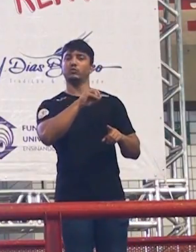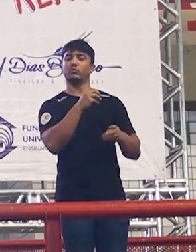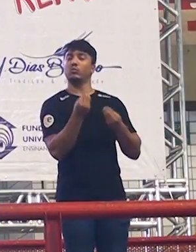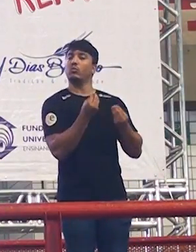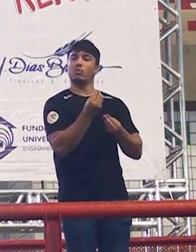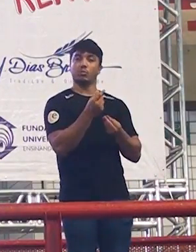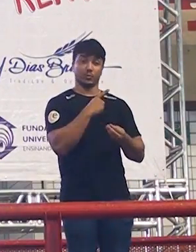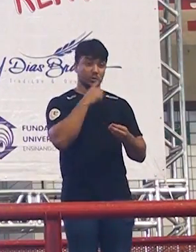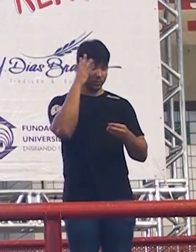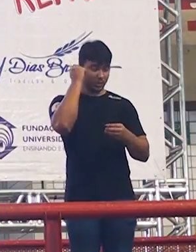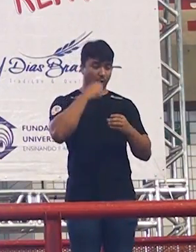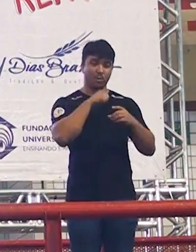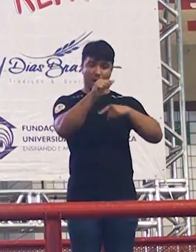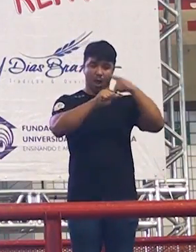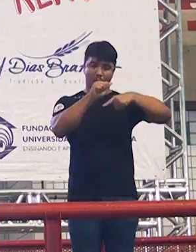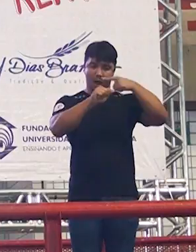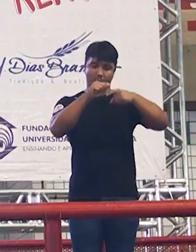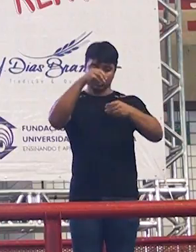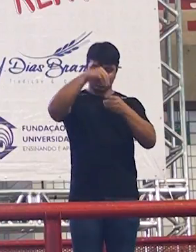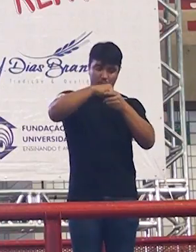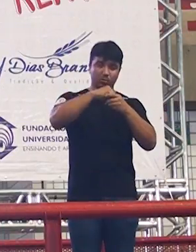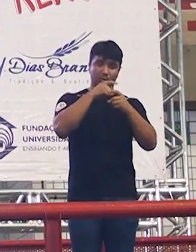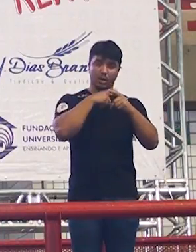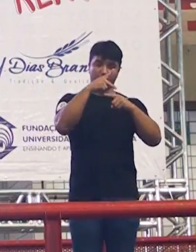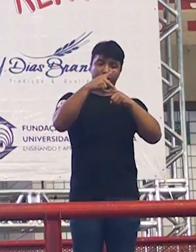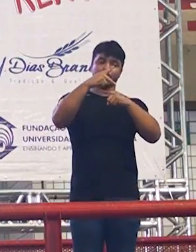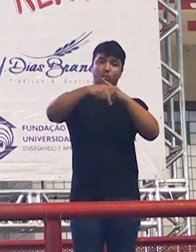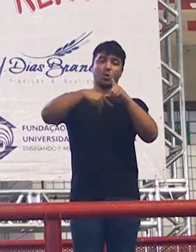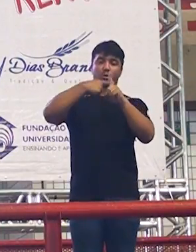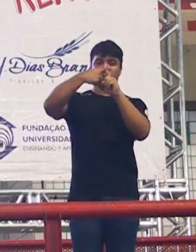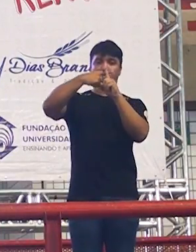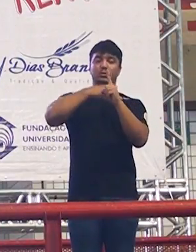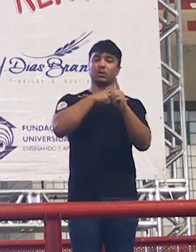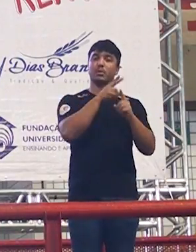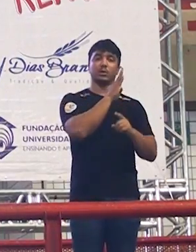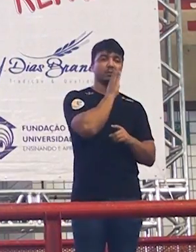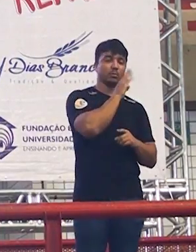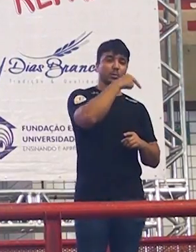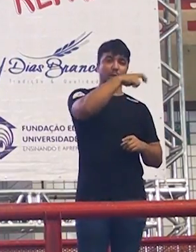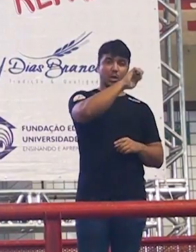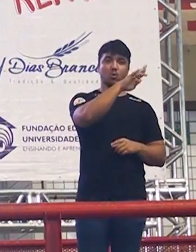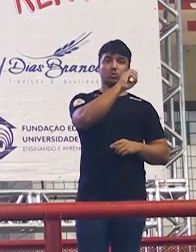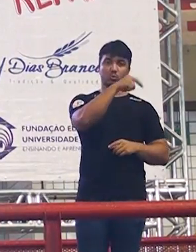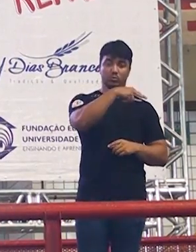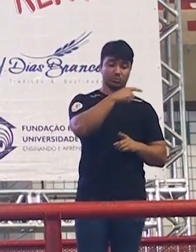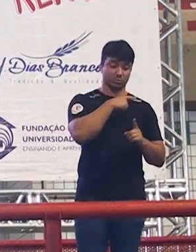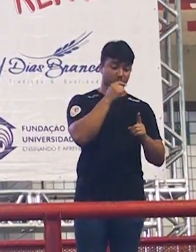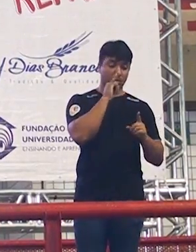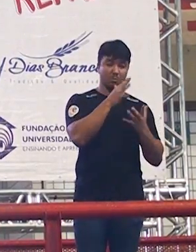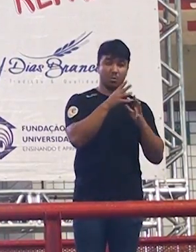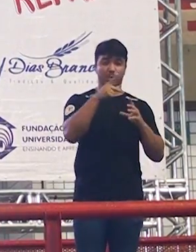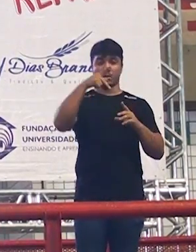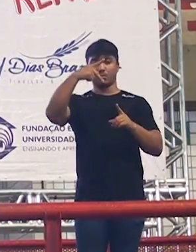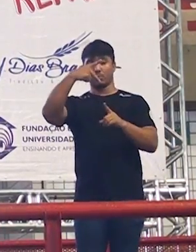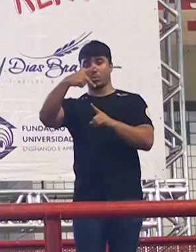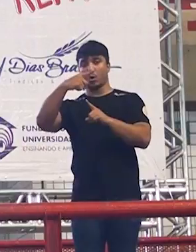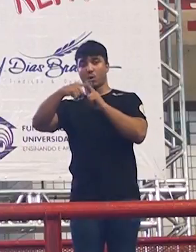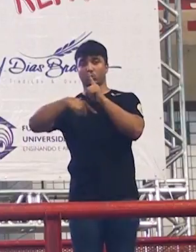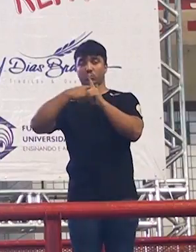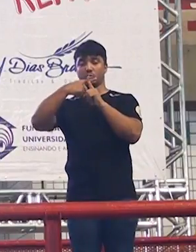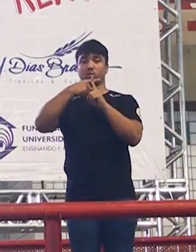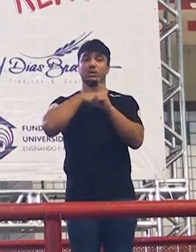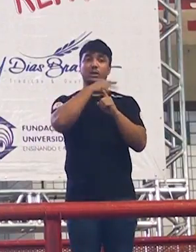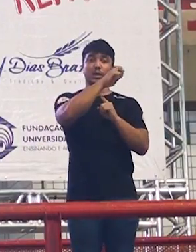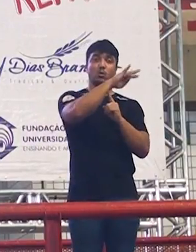de um núcleo de um átomo, existem prótons e nêutrons. Quando o número de prótons é mais ou menos igual ao número de